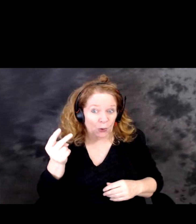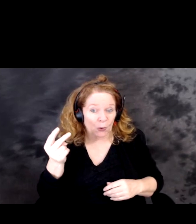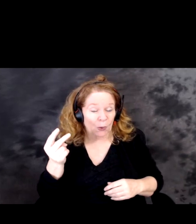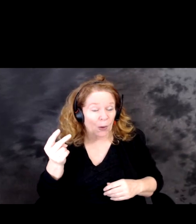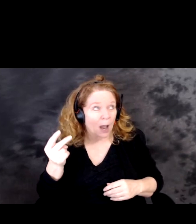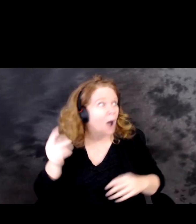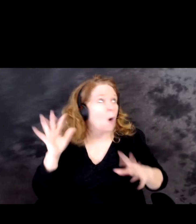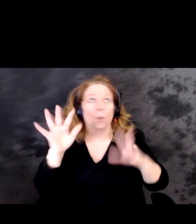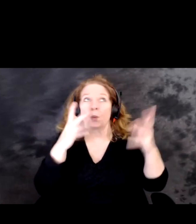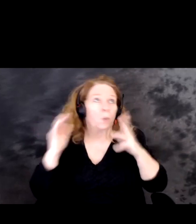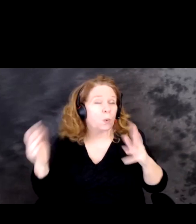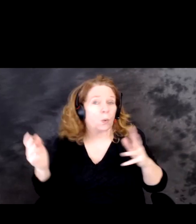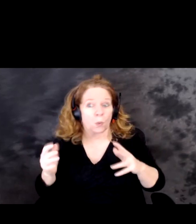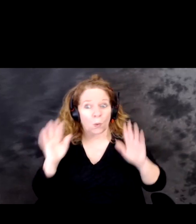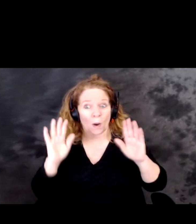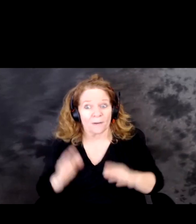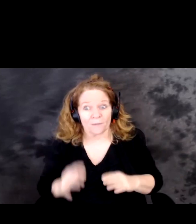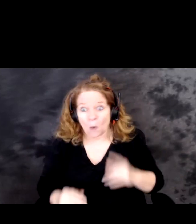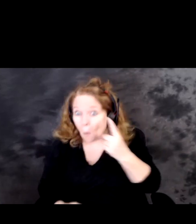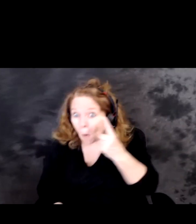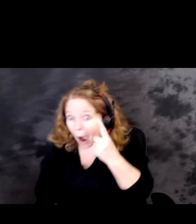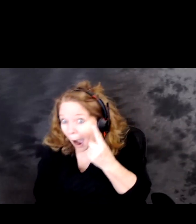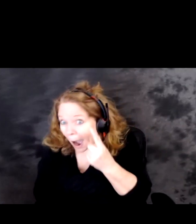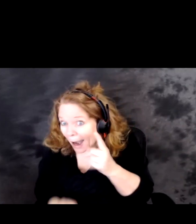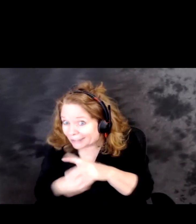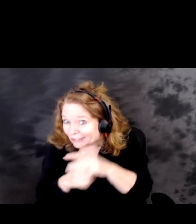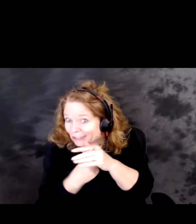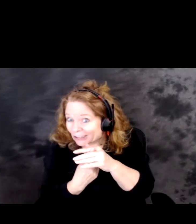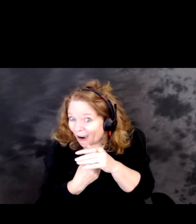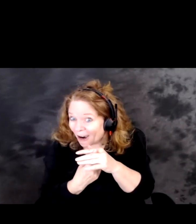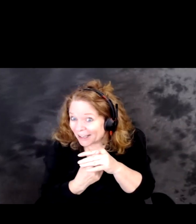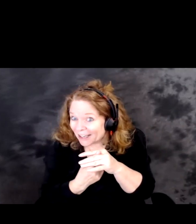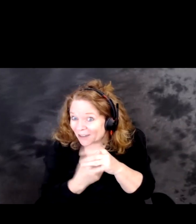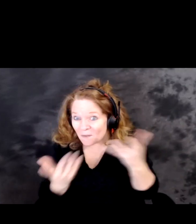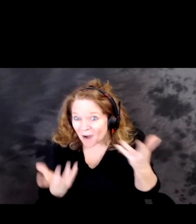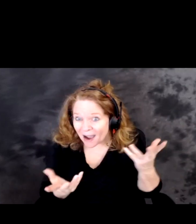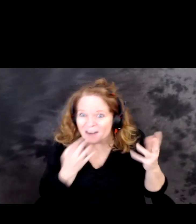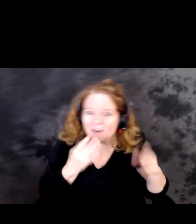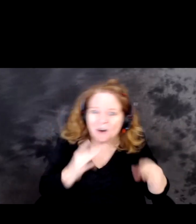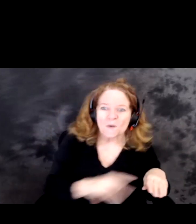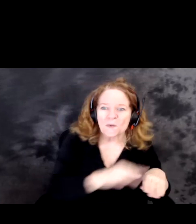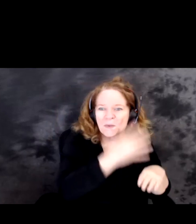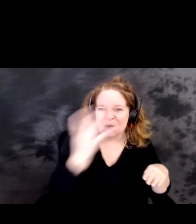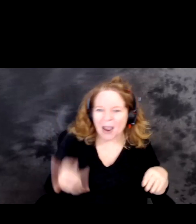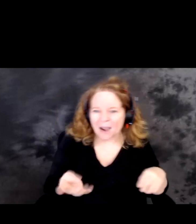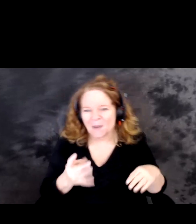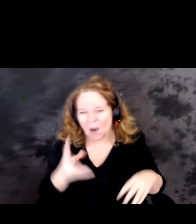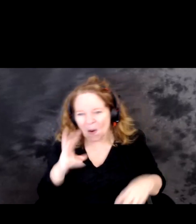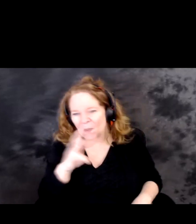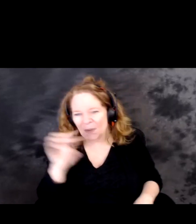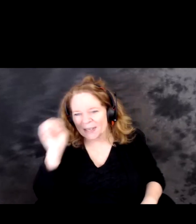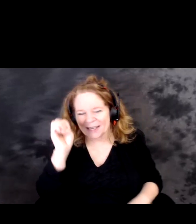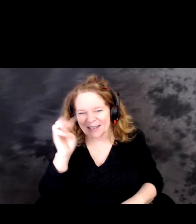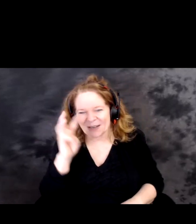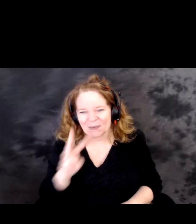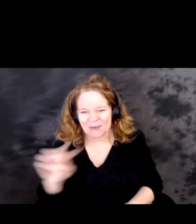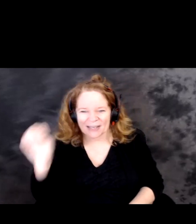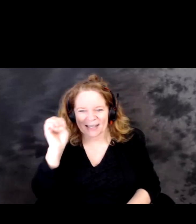dos y un whoopity-doo al uno. Ahí vamos, niños y niñas.